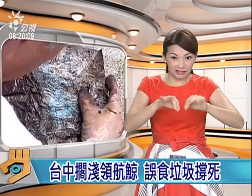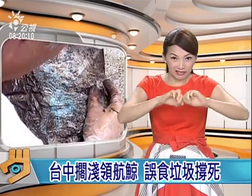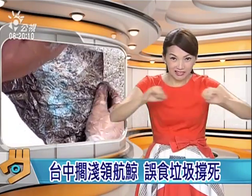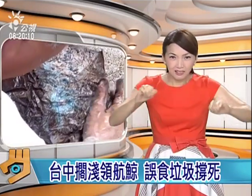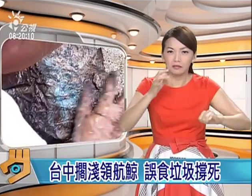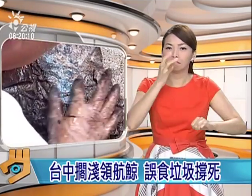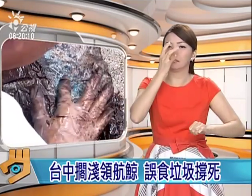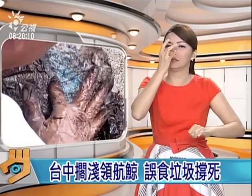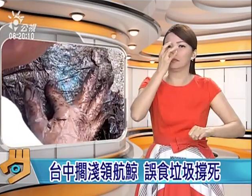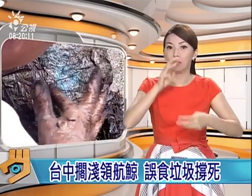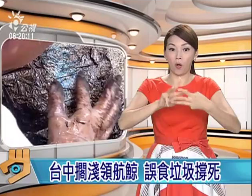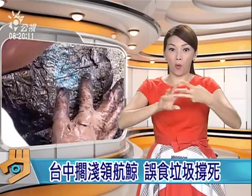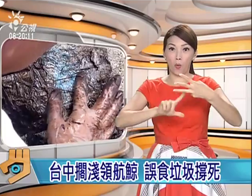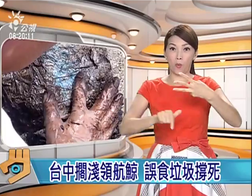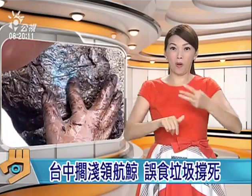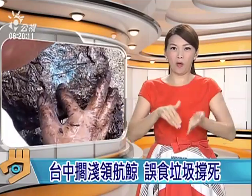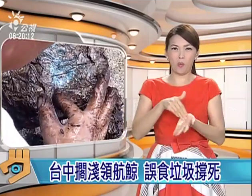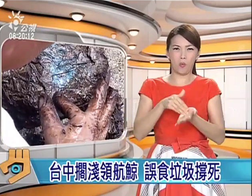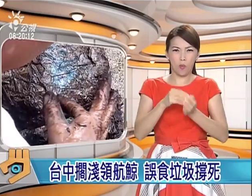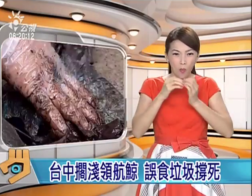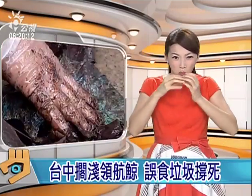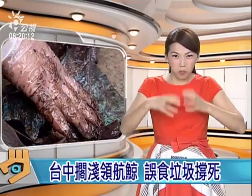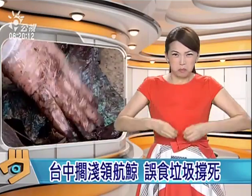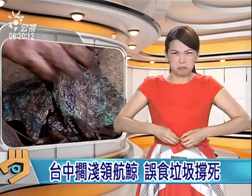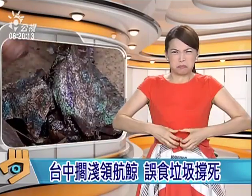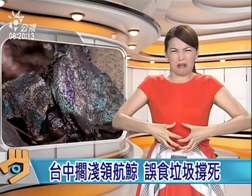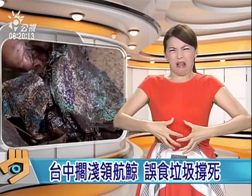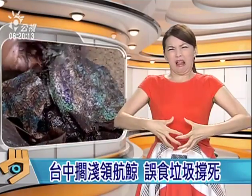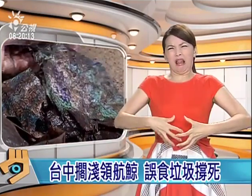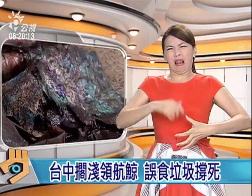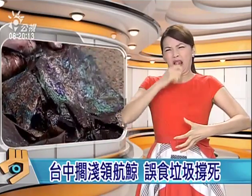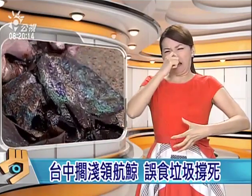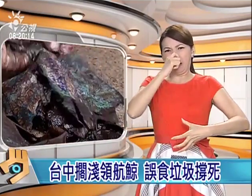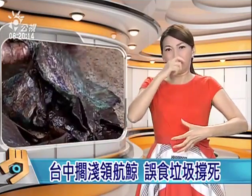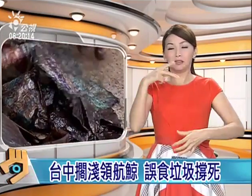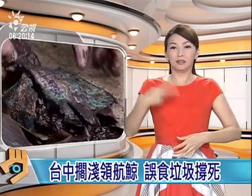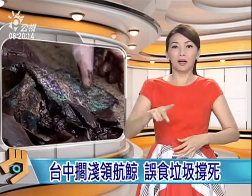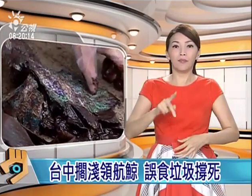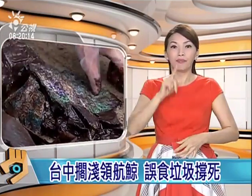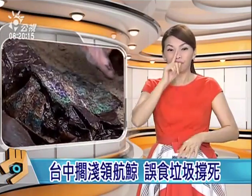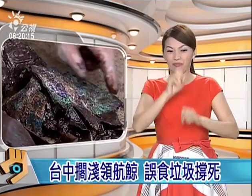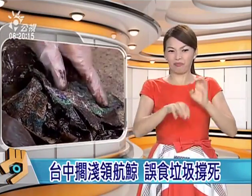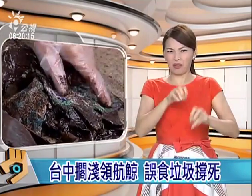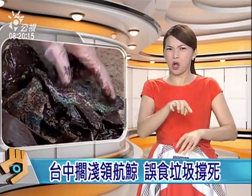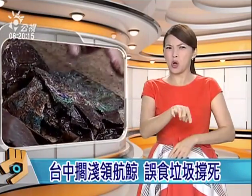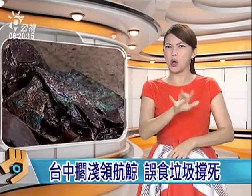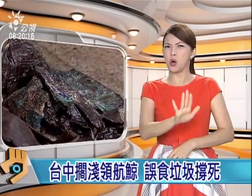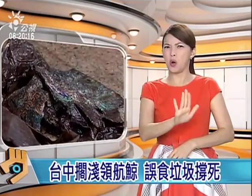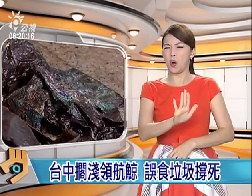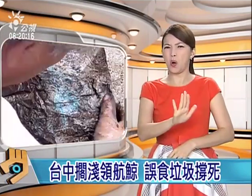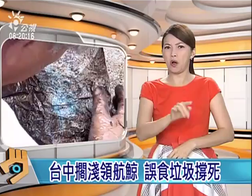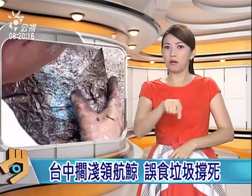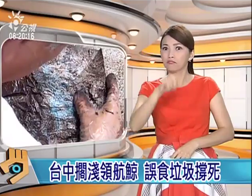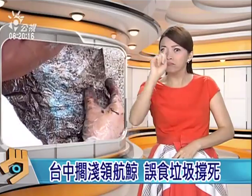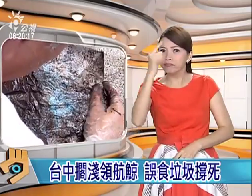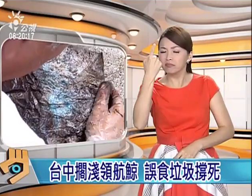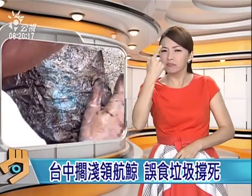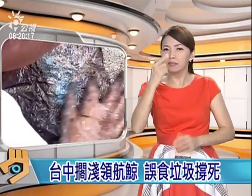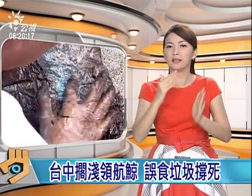将近3公斤的塑胶袋，甚至还有来自纽西兰的垃圾。这显